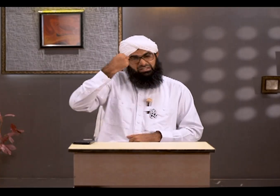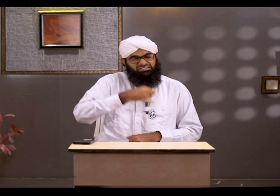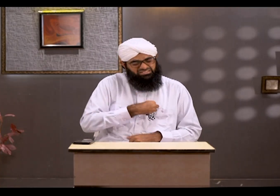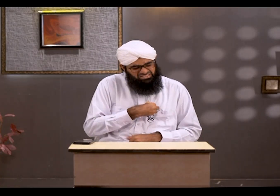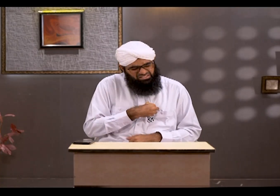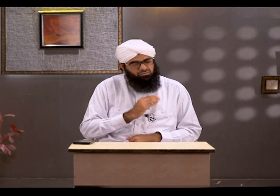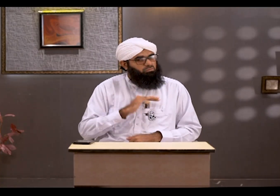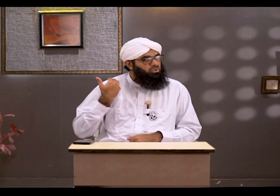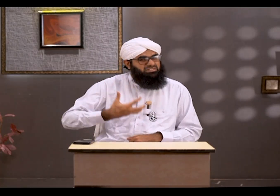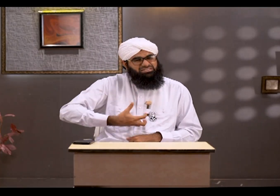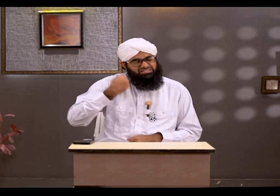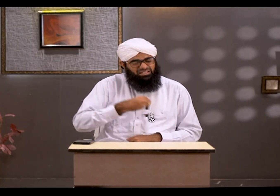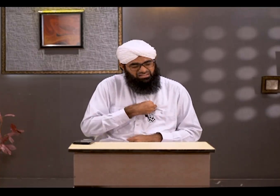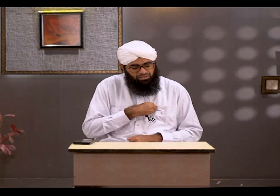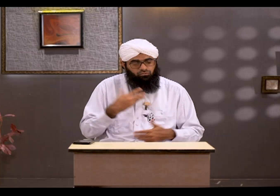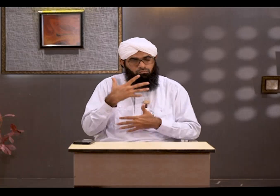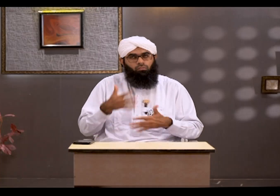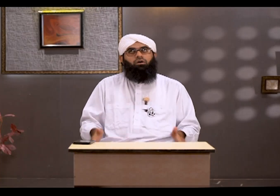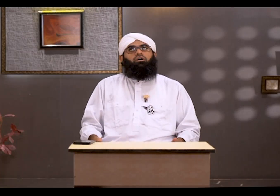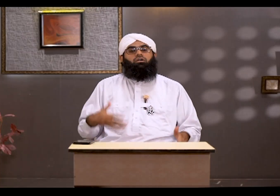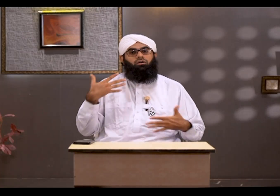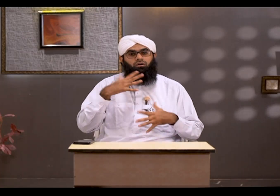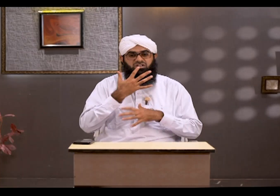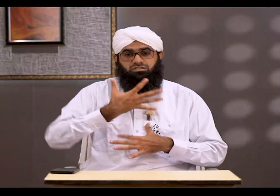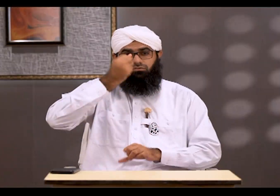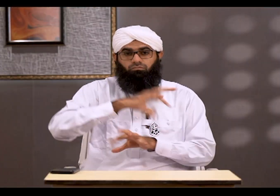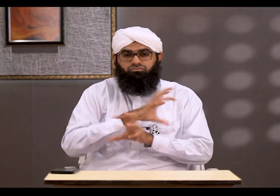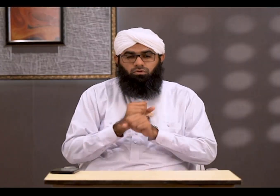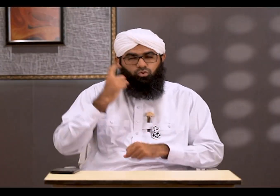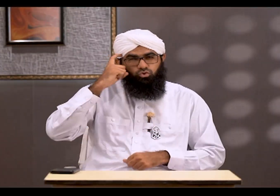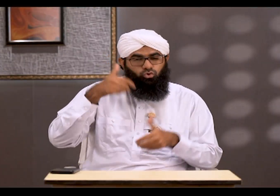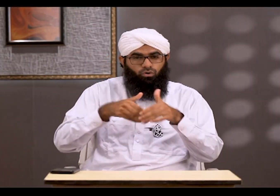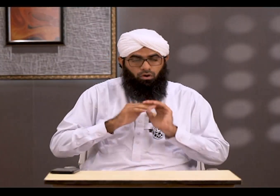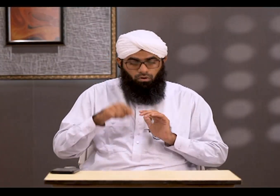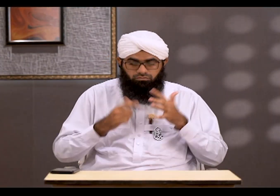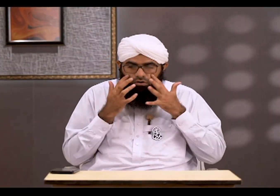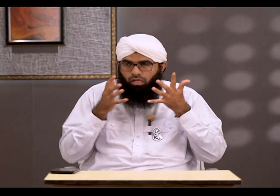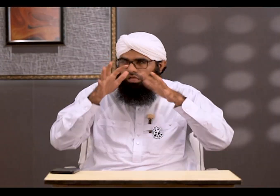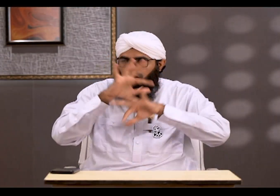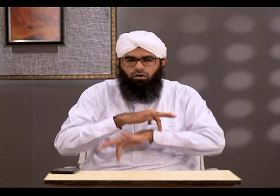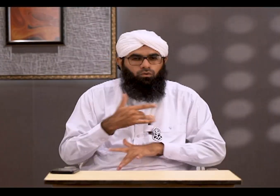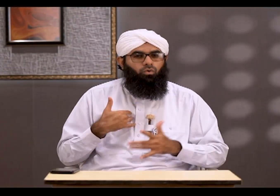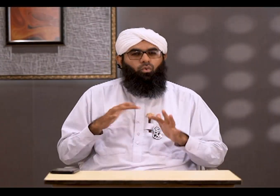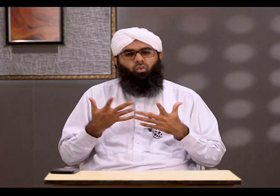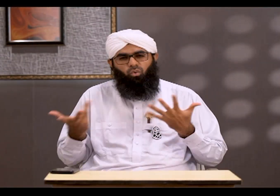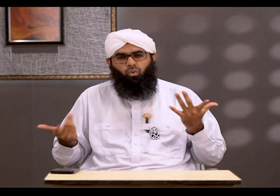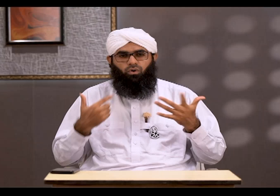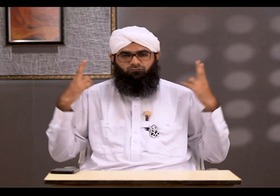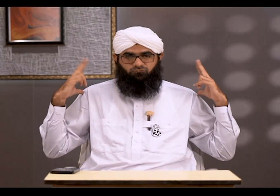تلخیوں، اپنے غسل میت و تکفین و تدفین کی کیفیتوں، قبر کی اندھیریوں اور وحشتوں، منکر نکیر کے سوالوں،